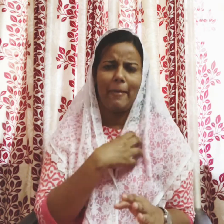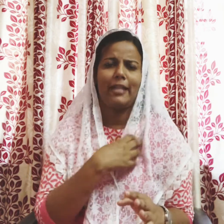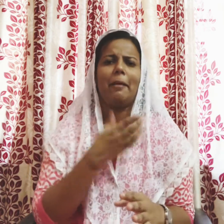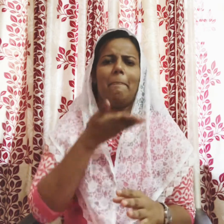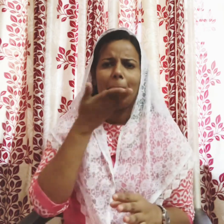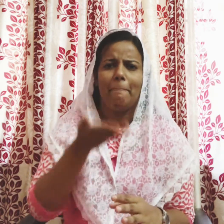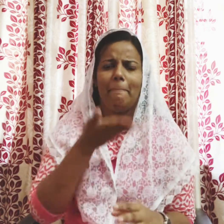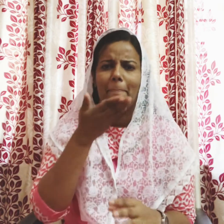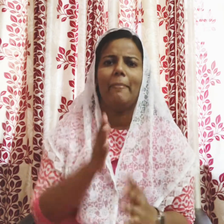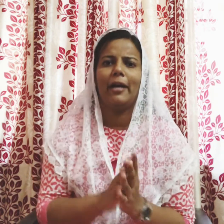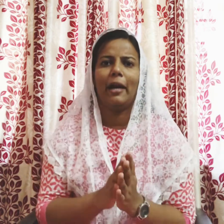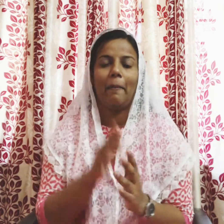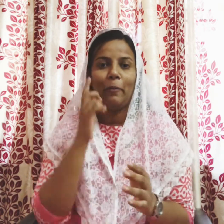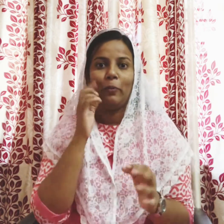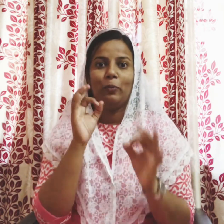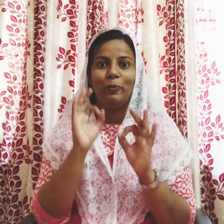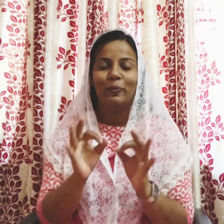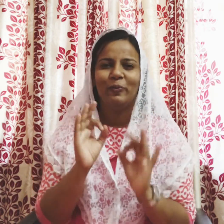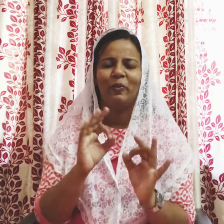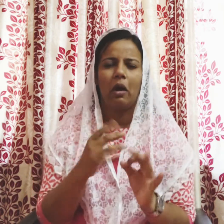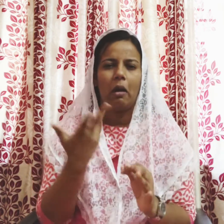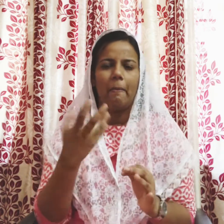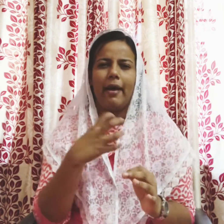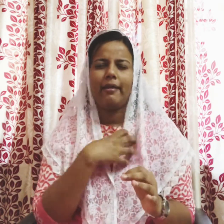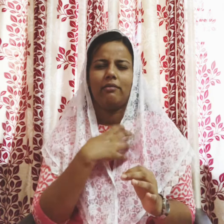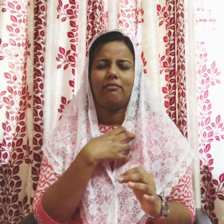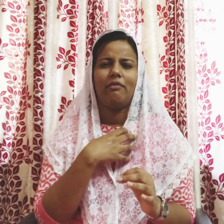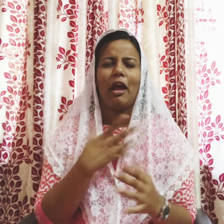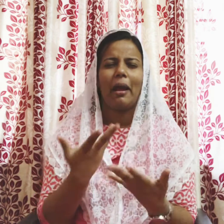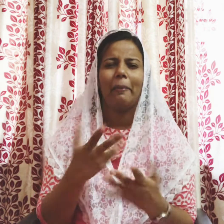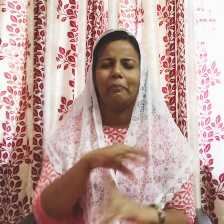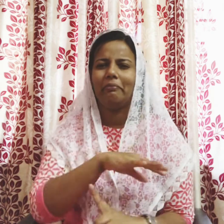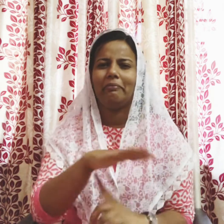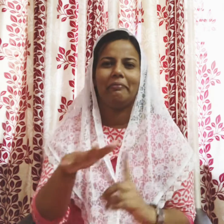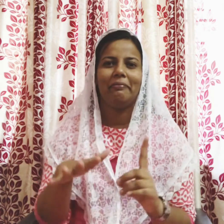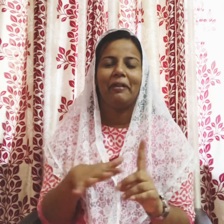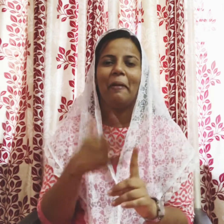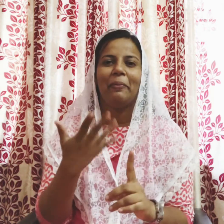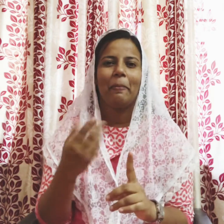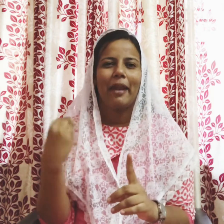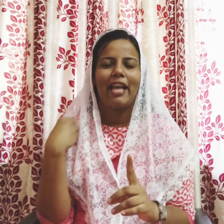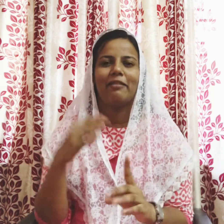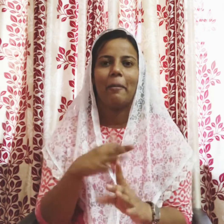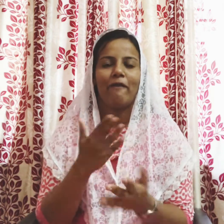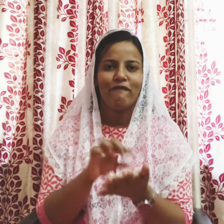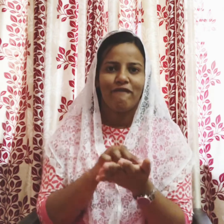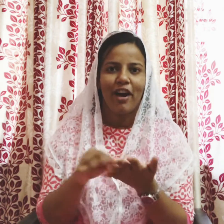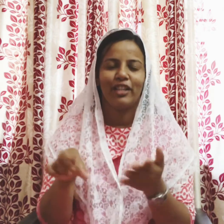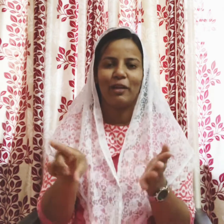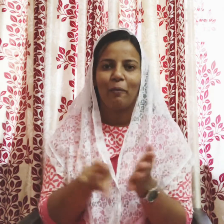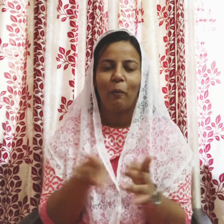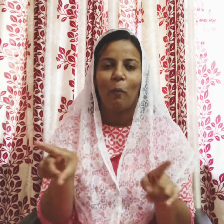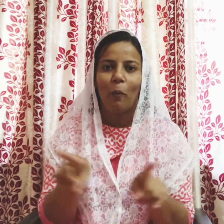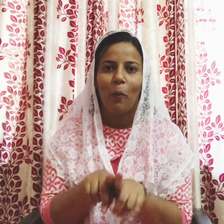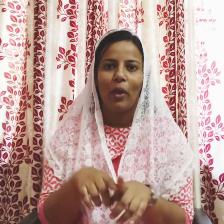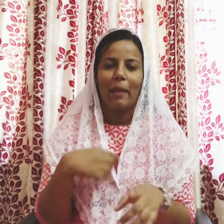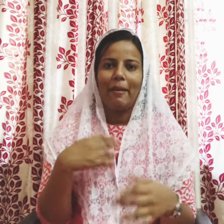മനസ്സ് അങ്ങനെ അങ്ങ് പുതുക്കം പ്രാപിക്കണം. അപ്പം നമ്മുടെ മനസ്സറിയാതെ ഏത് സാഹചര്യത്തിലും എന്തുവരും, ദൈവവചനപ്രകാരം ചിന്തിക്കാനും അത് നമ്മുടെ ആക്ഷനിൽ